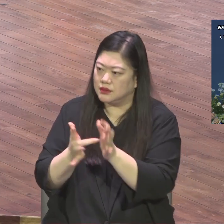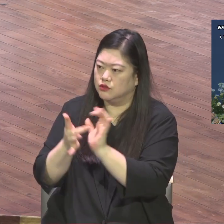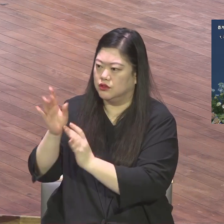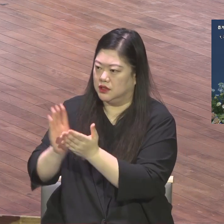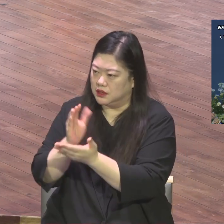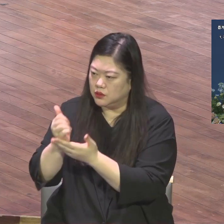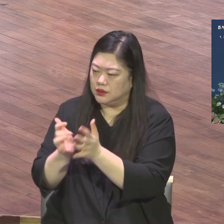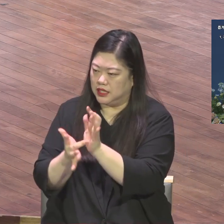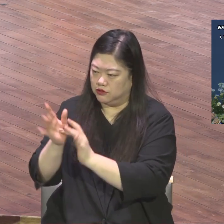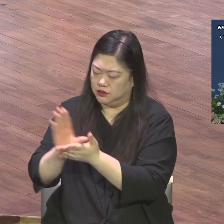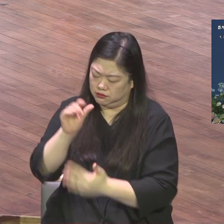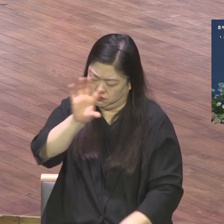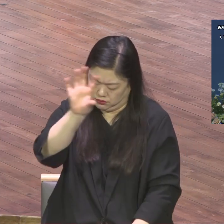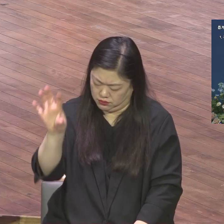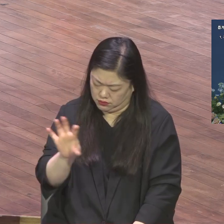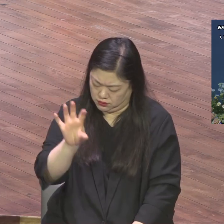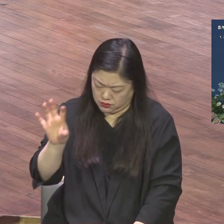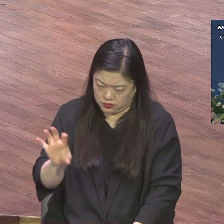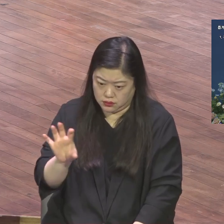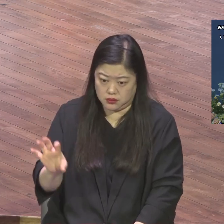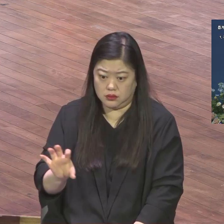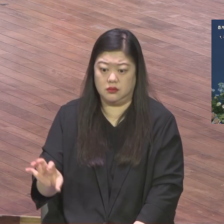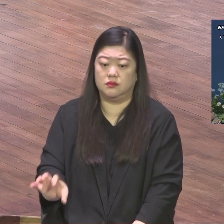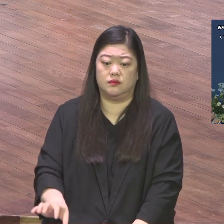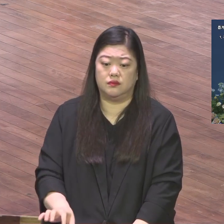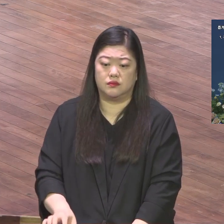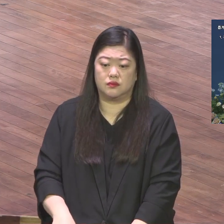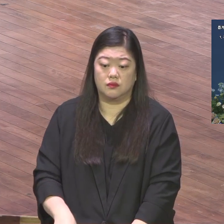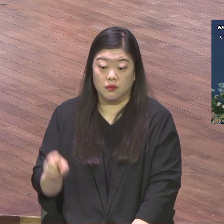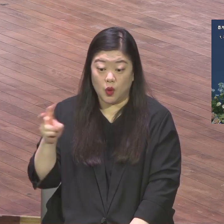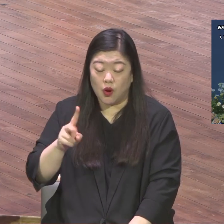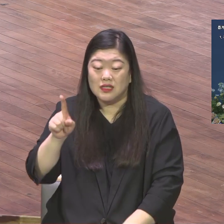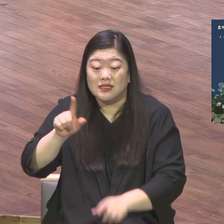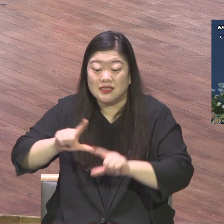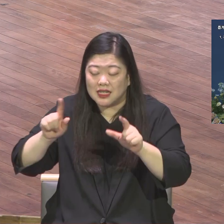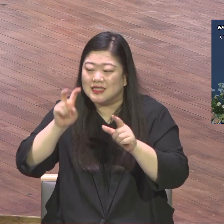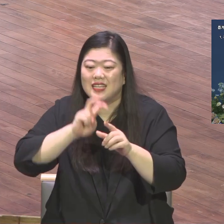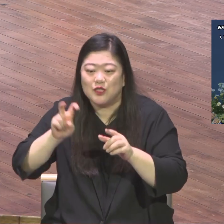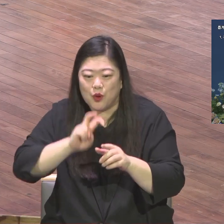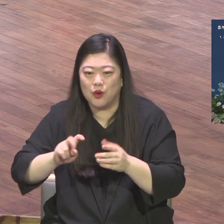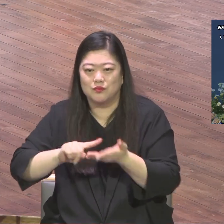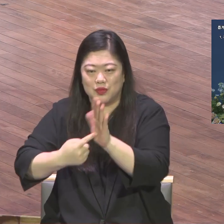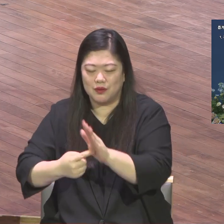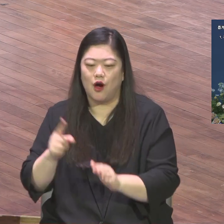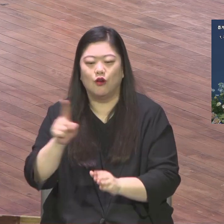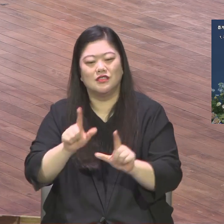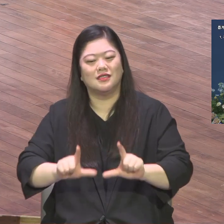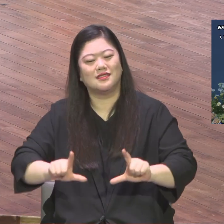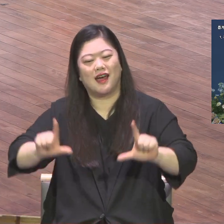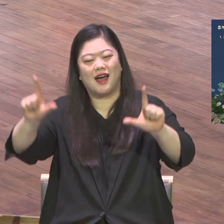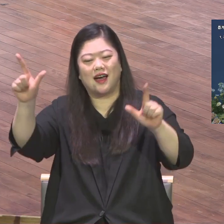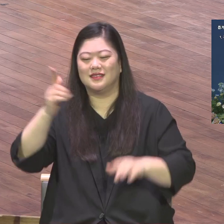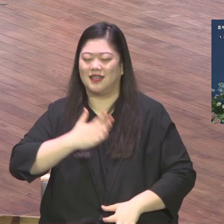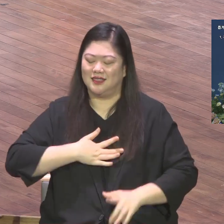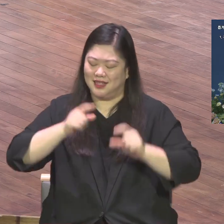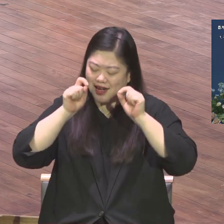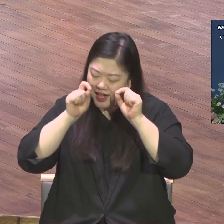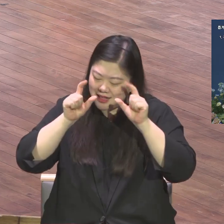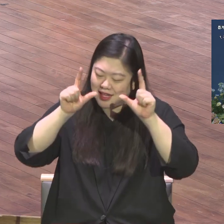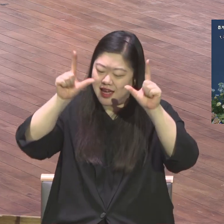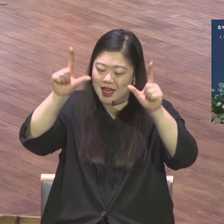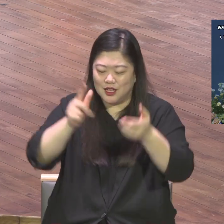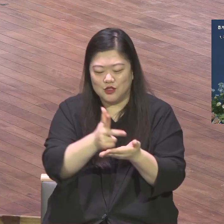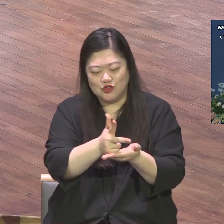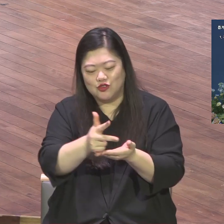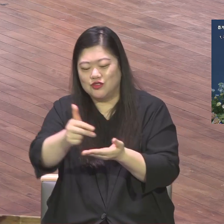역사에 나버렸어. 어느 날 나는 알았네, 주가 그리스도